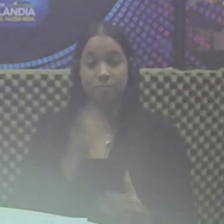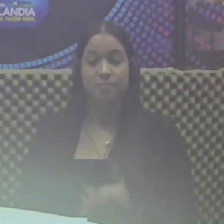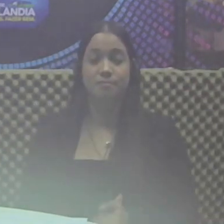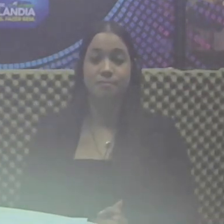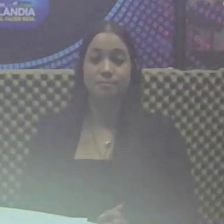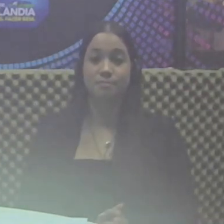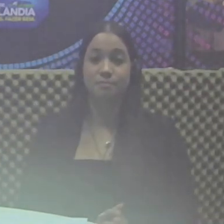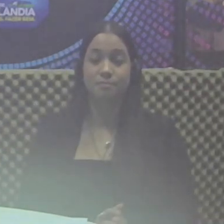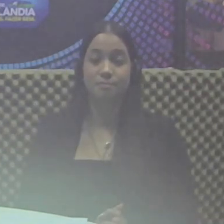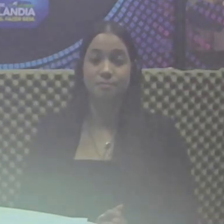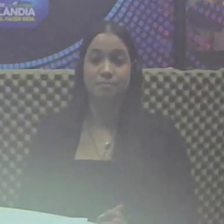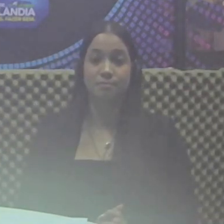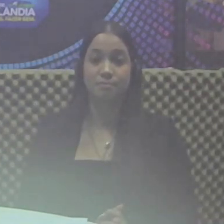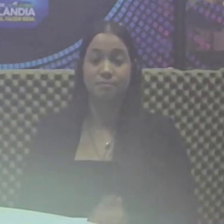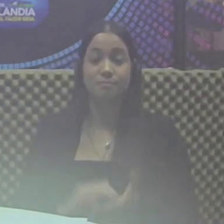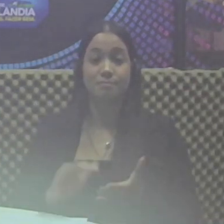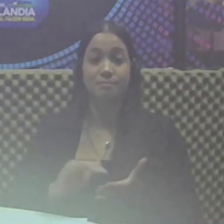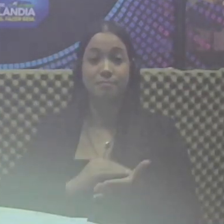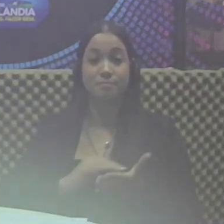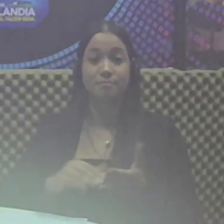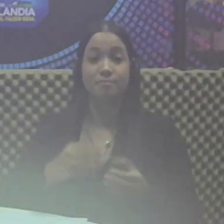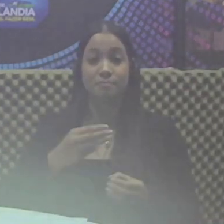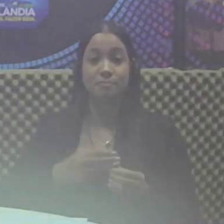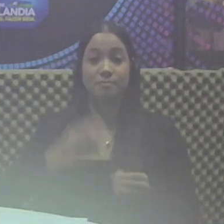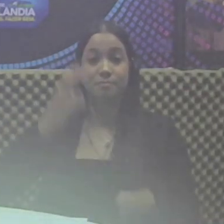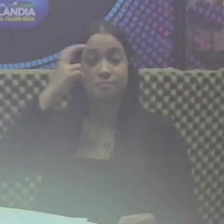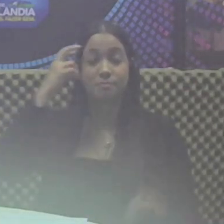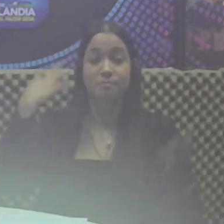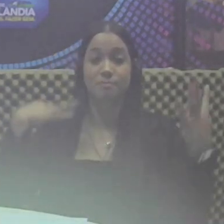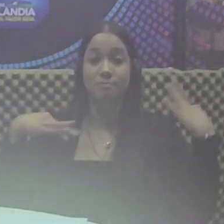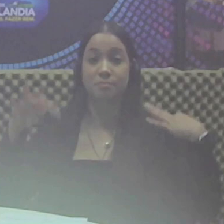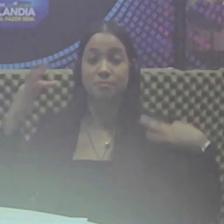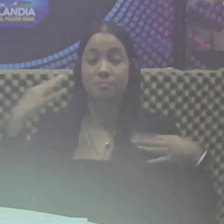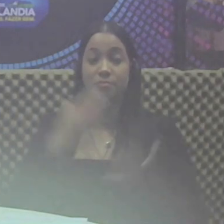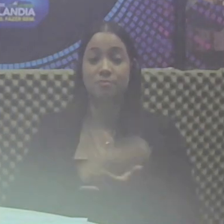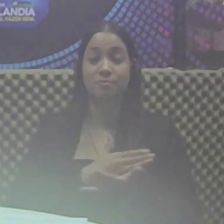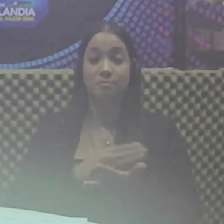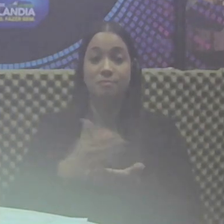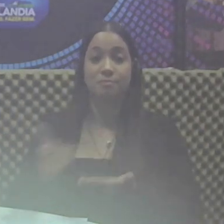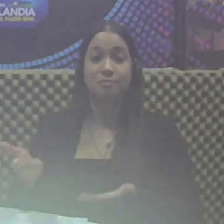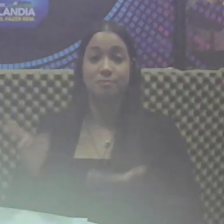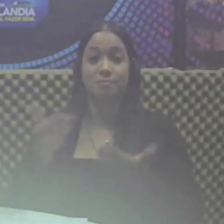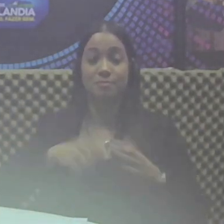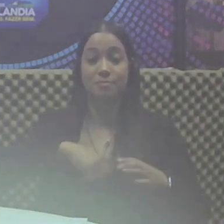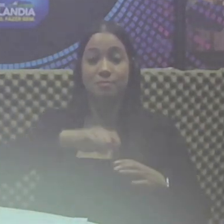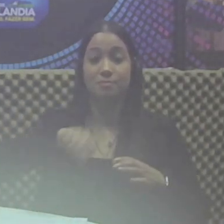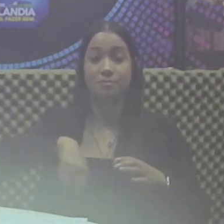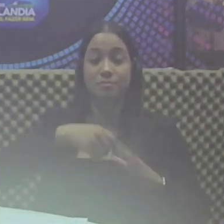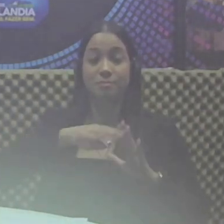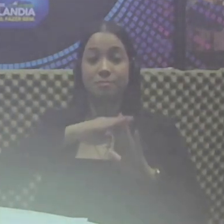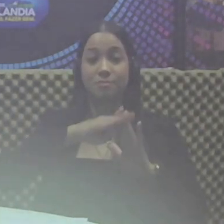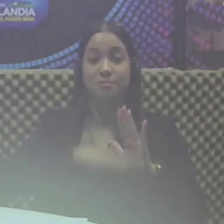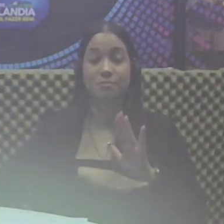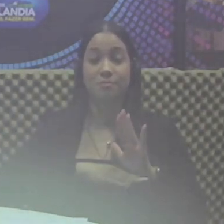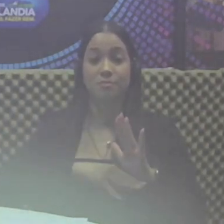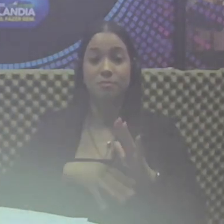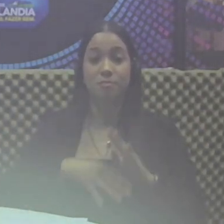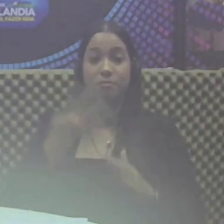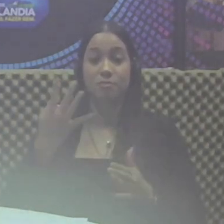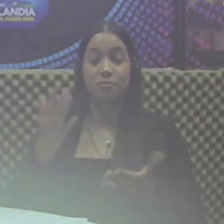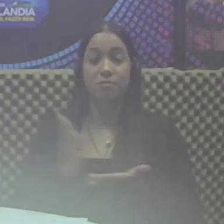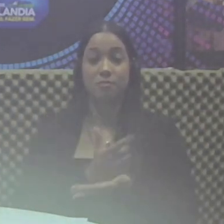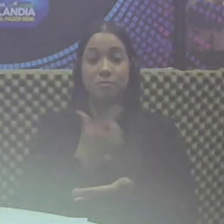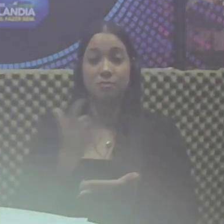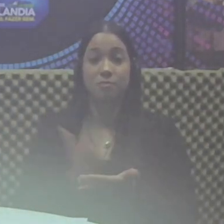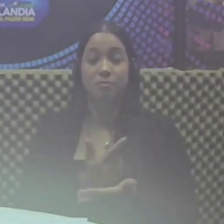participantes A secretaria MP de cura começou a receber receitas para a quarta Edição do livro delícias